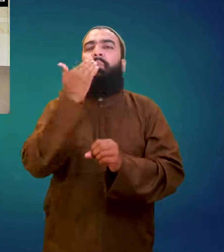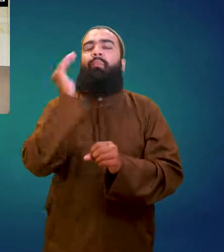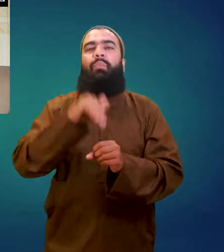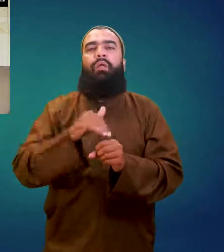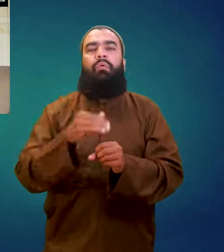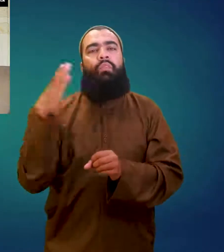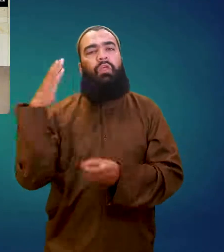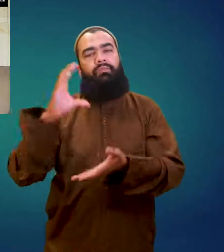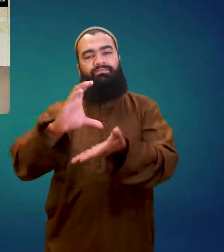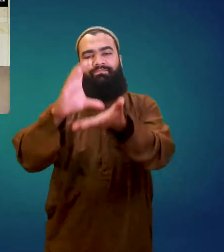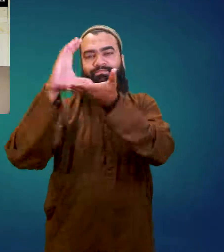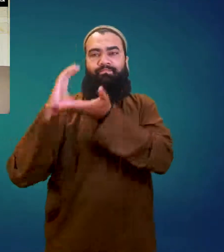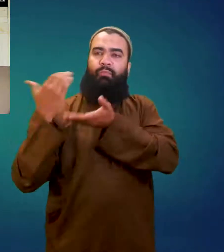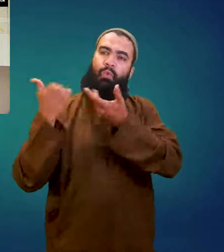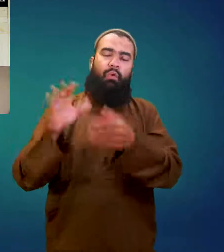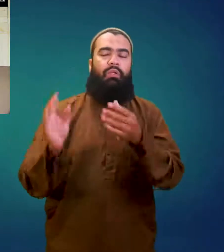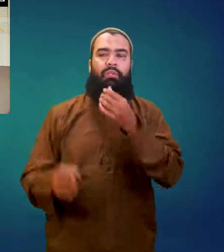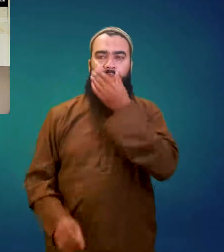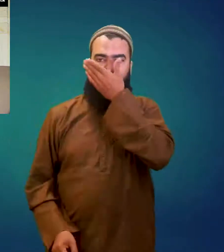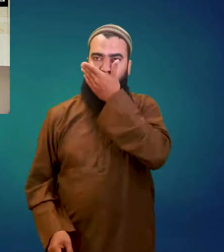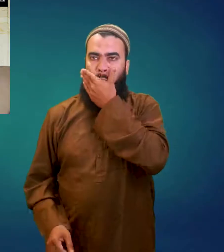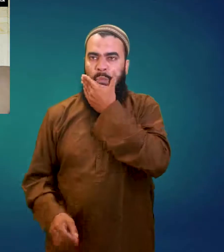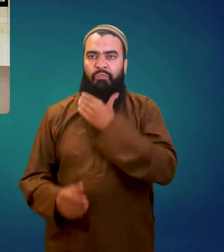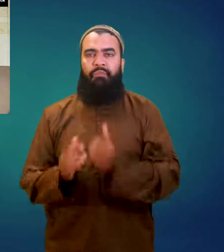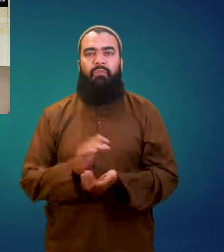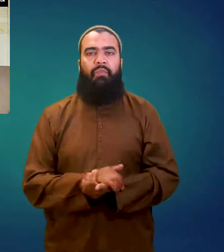بھی انہیں اس کا اجر ملے گا۔